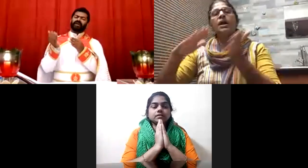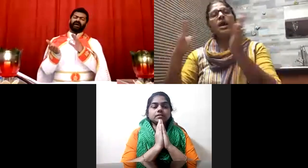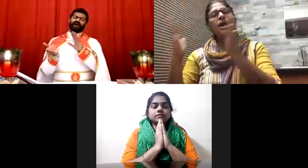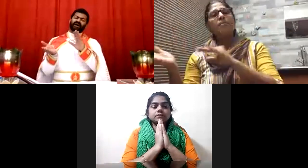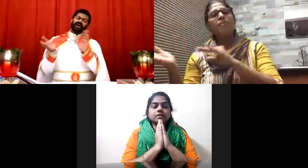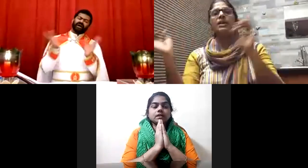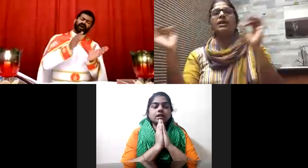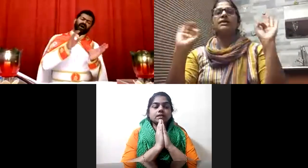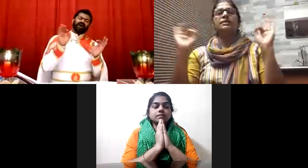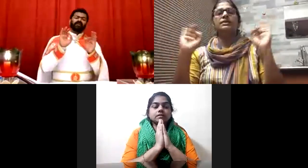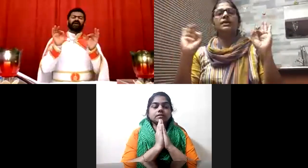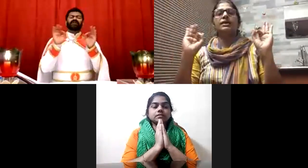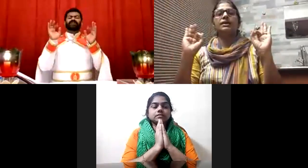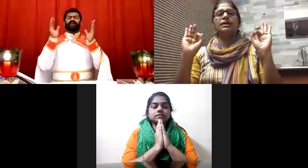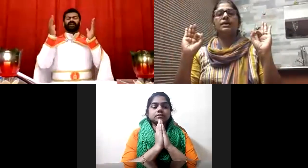പരിപാവനനാം